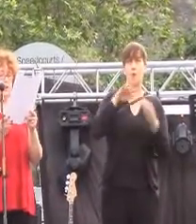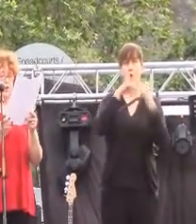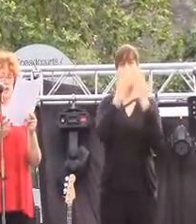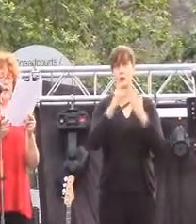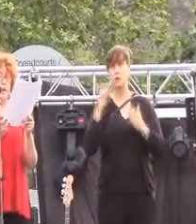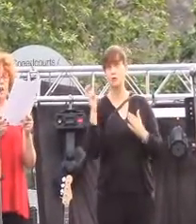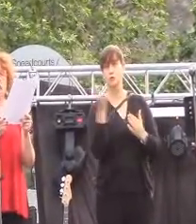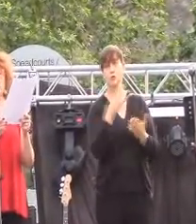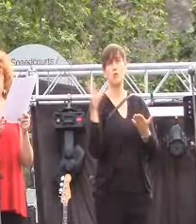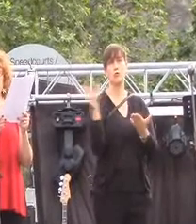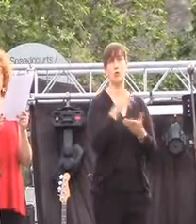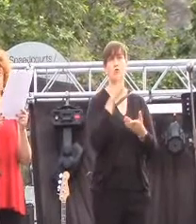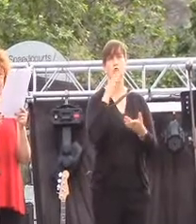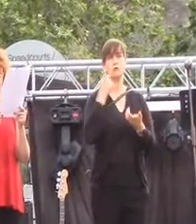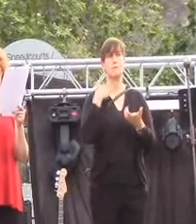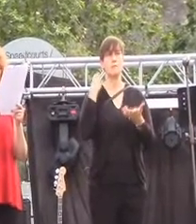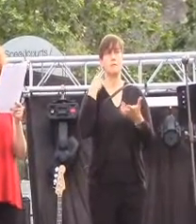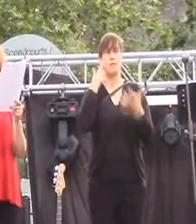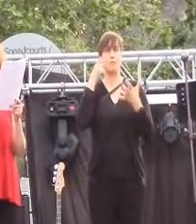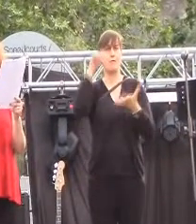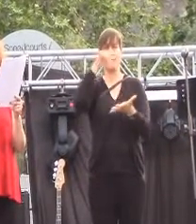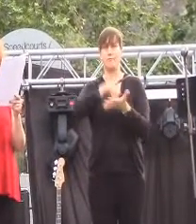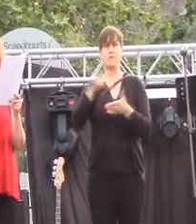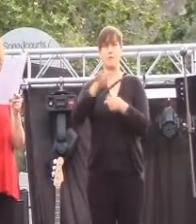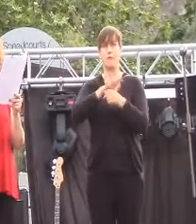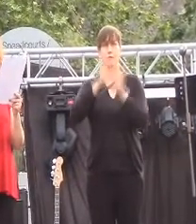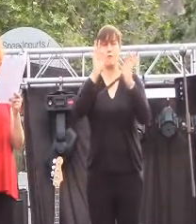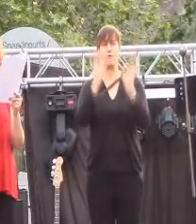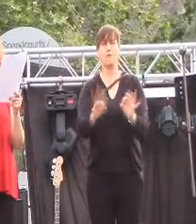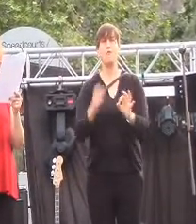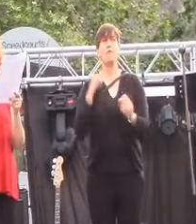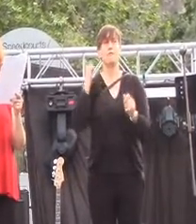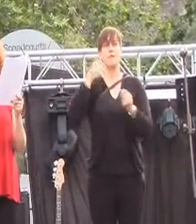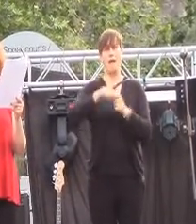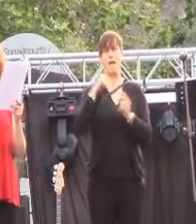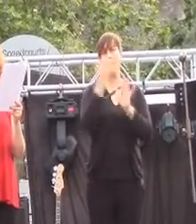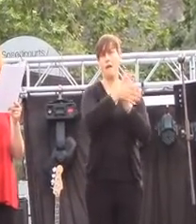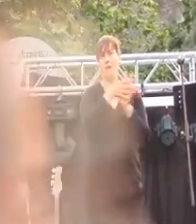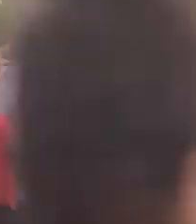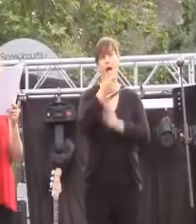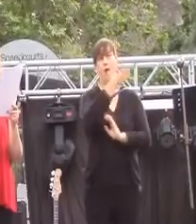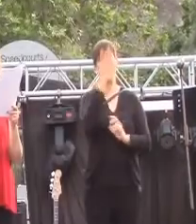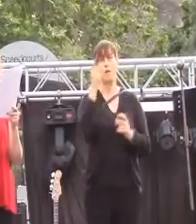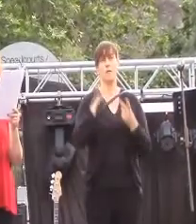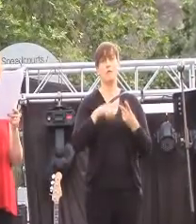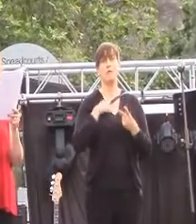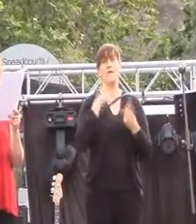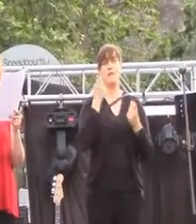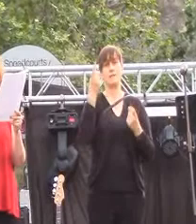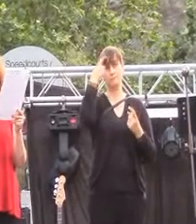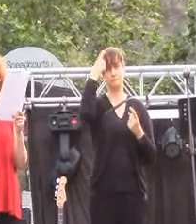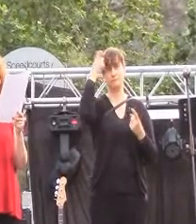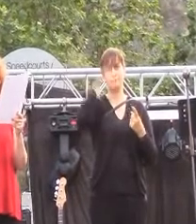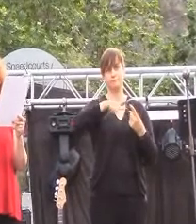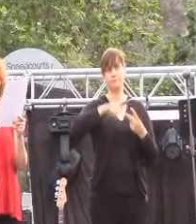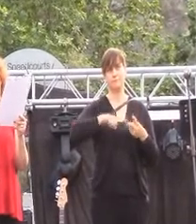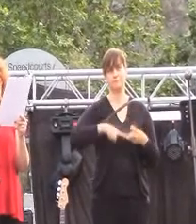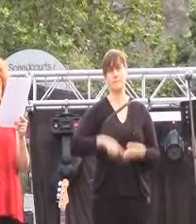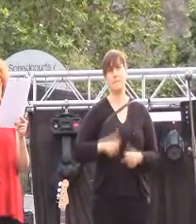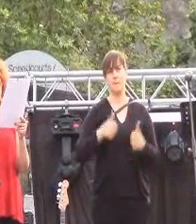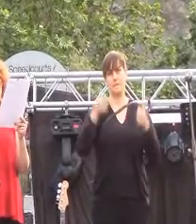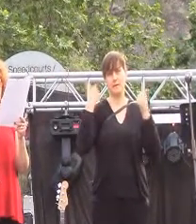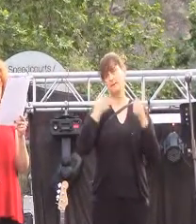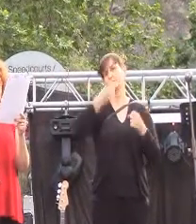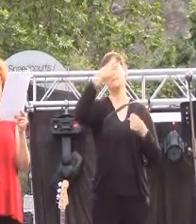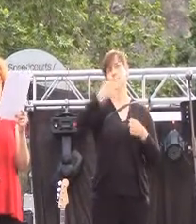escoles, són el cor que fa bategar el barri. Ja hi he parlat d'algunes, però cal recordar que tenim unes